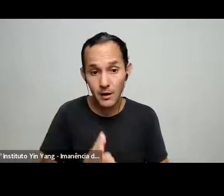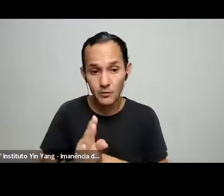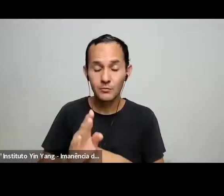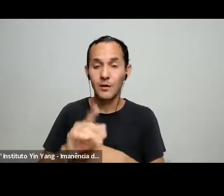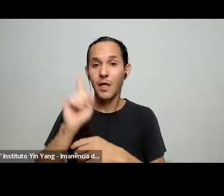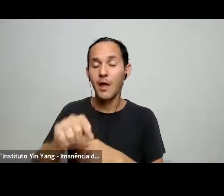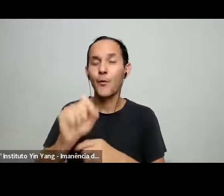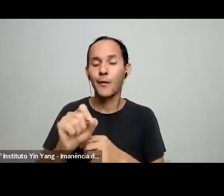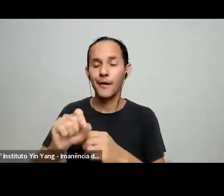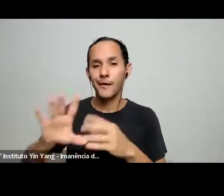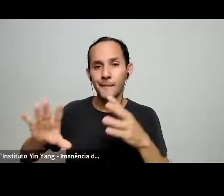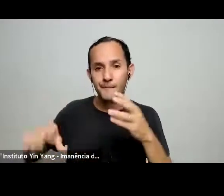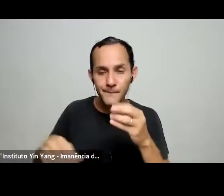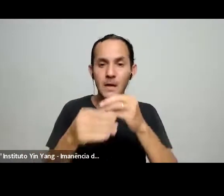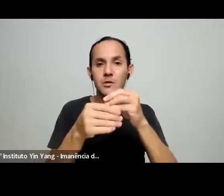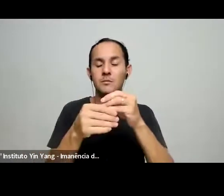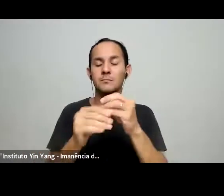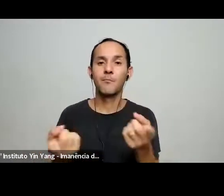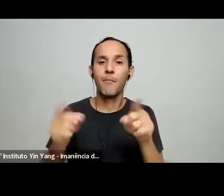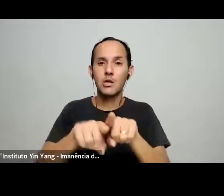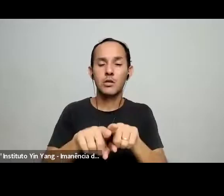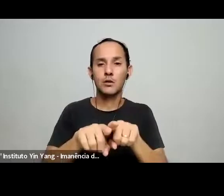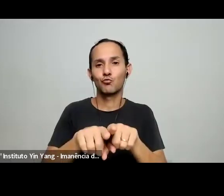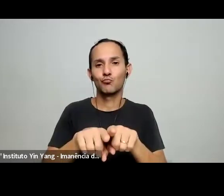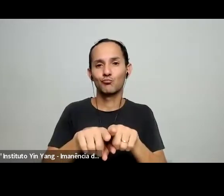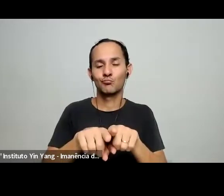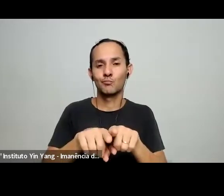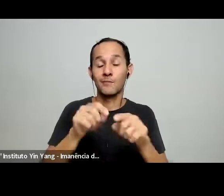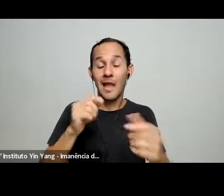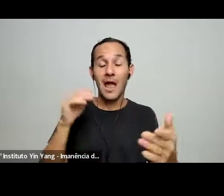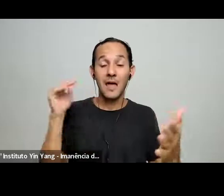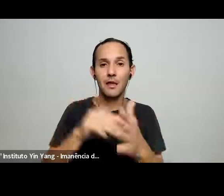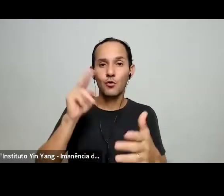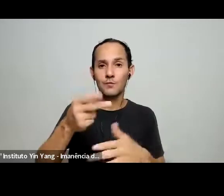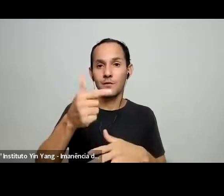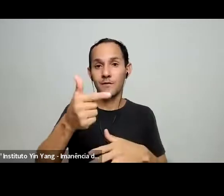parceiro, né, nessas estratégias e se compromete, então, até 2027,